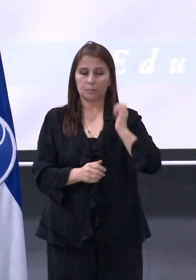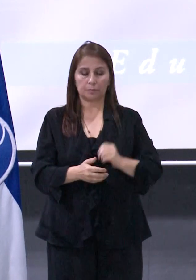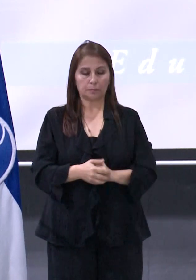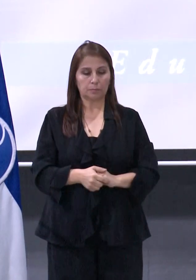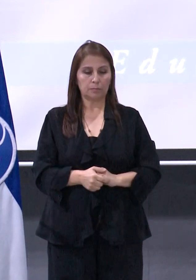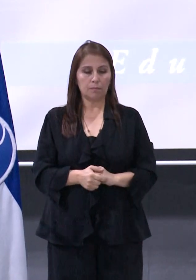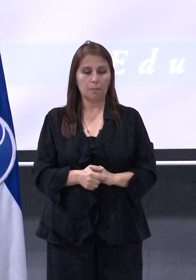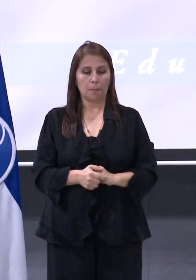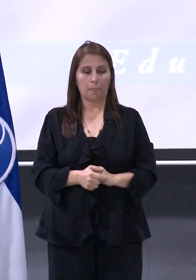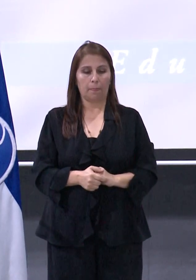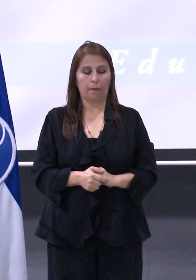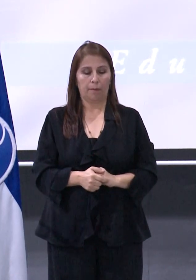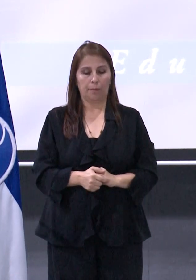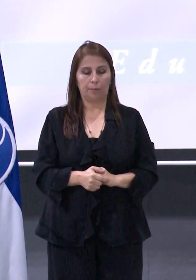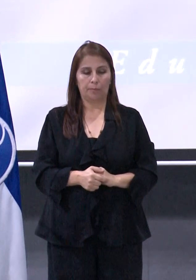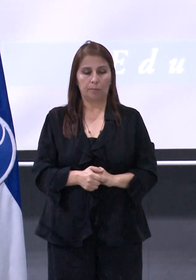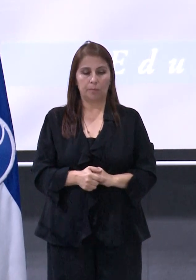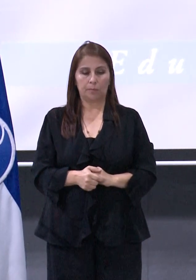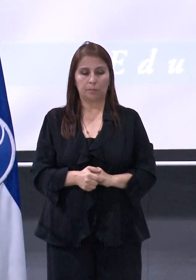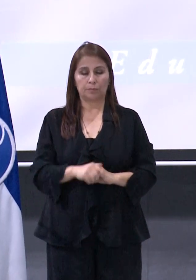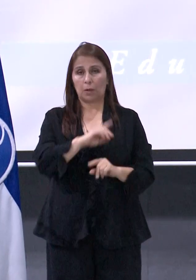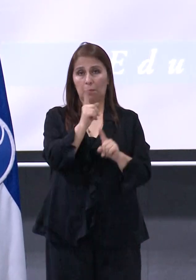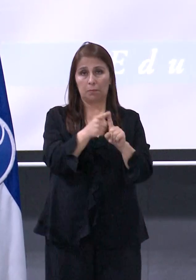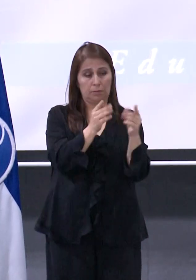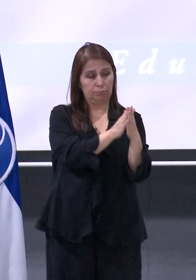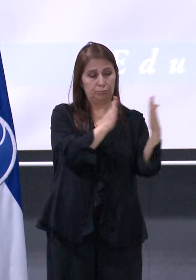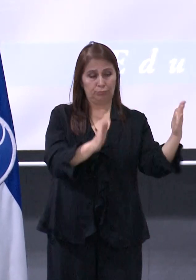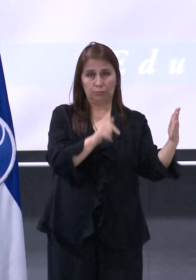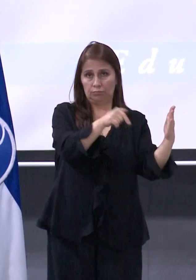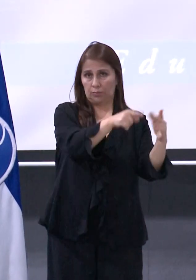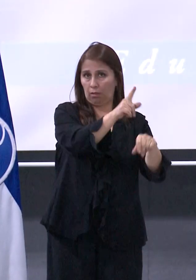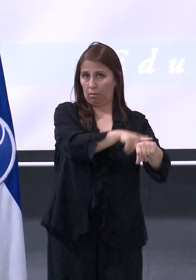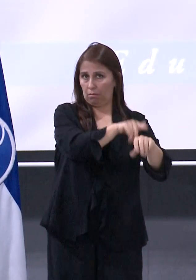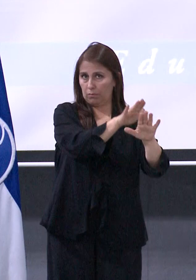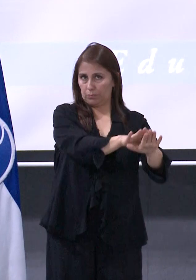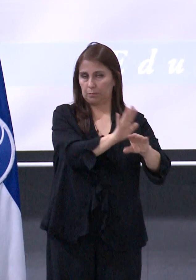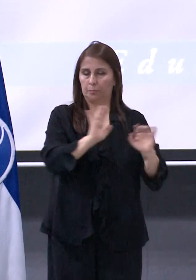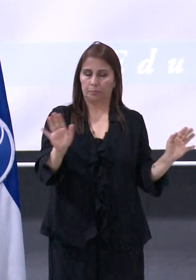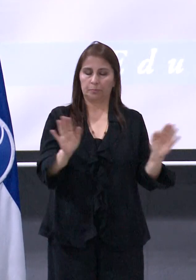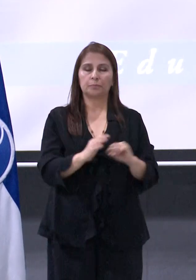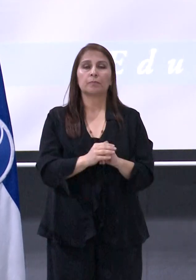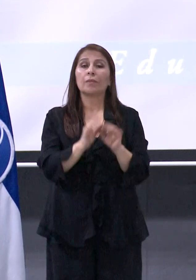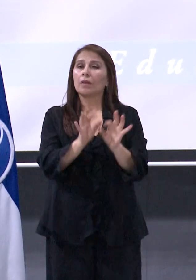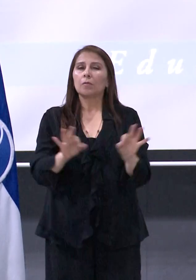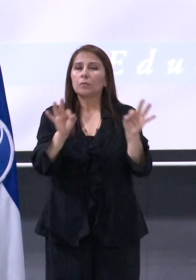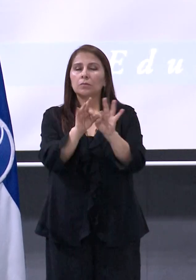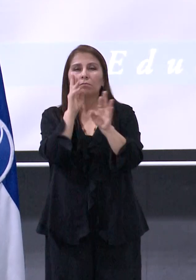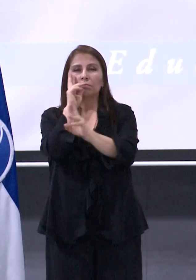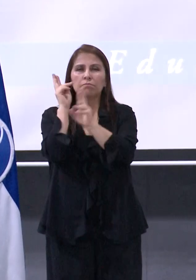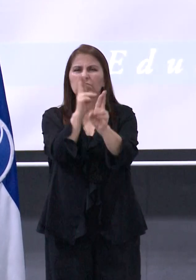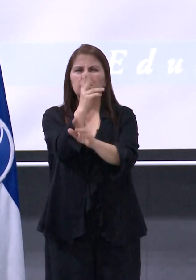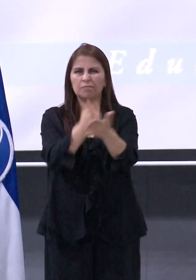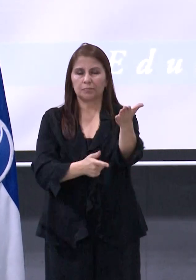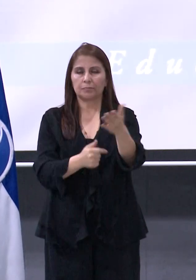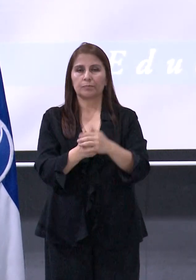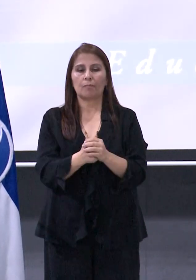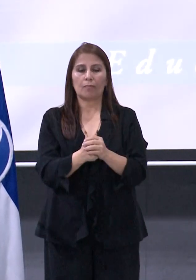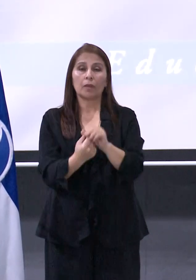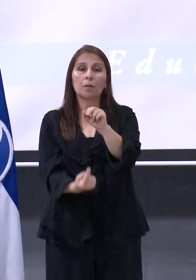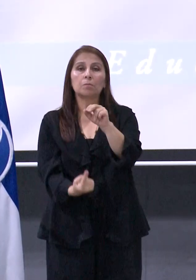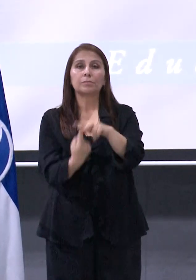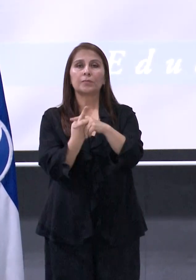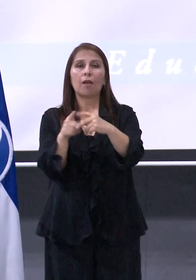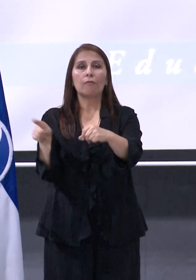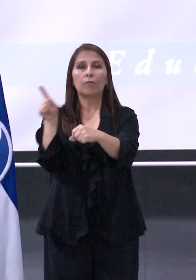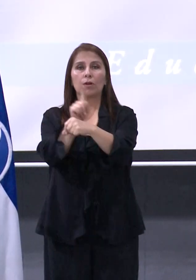como primer momento también hay quiero señalar unas cosas importantes y es el nacimiento de las